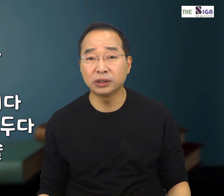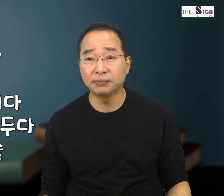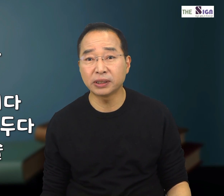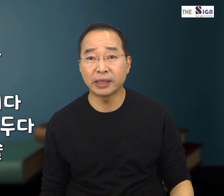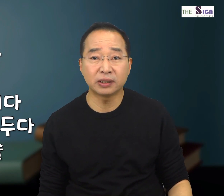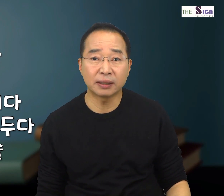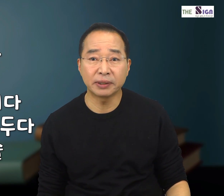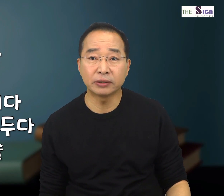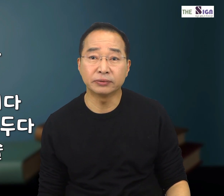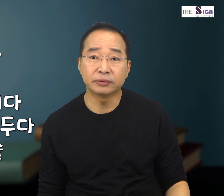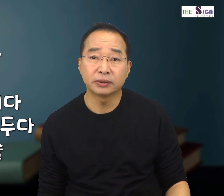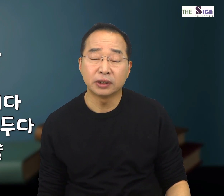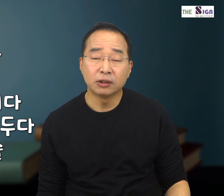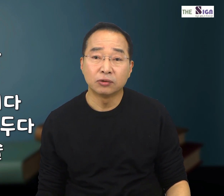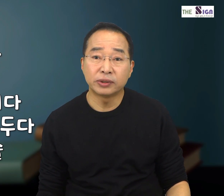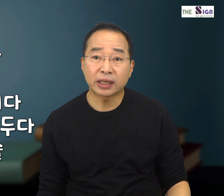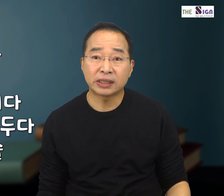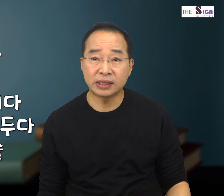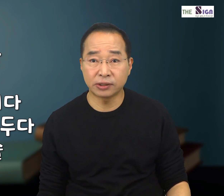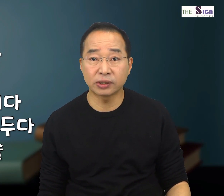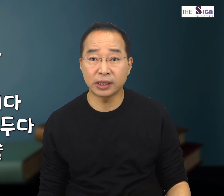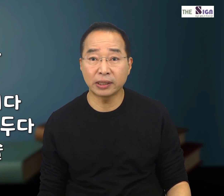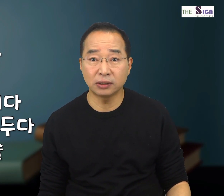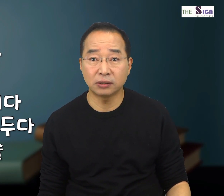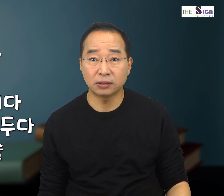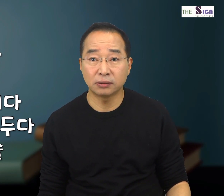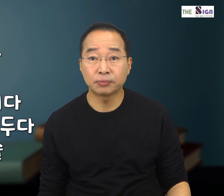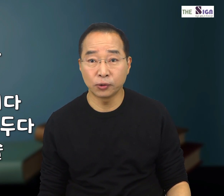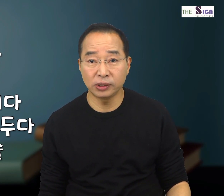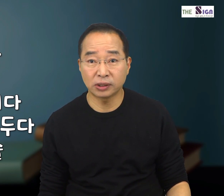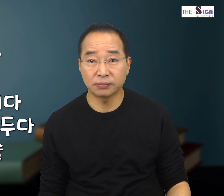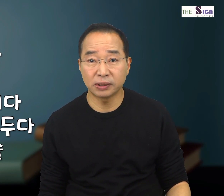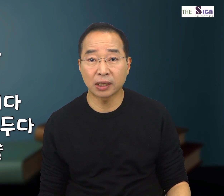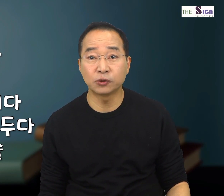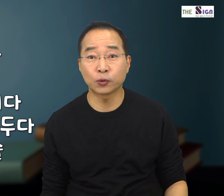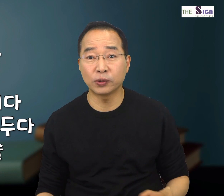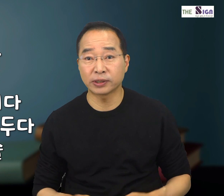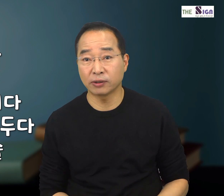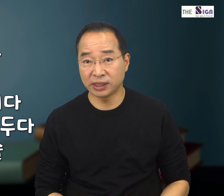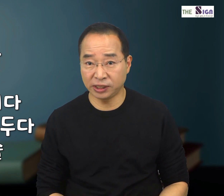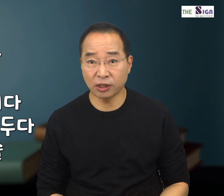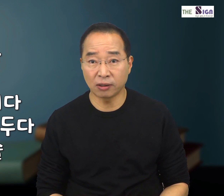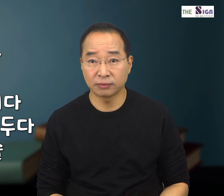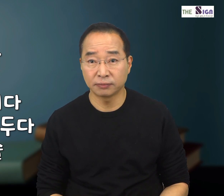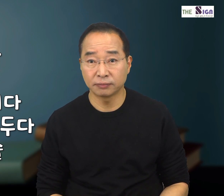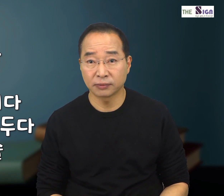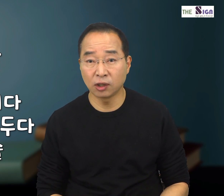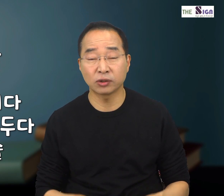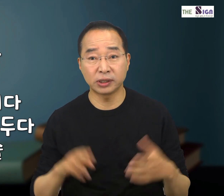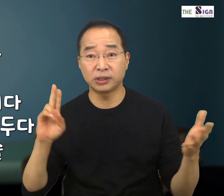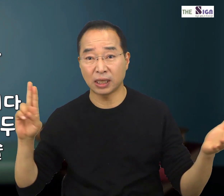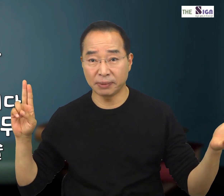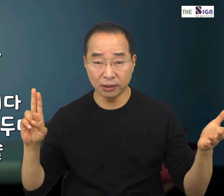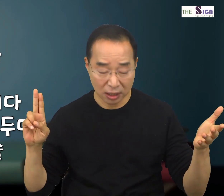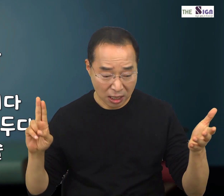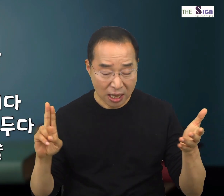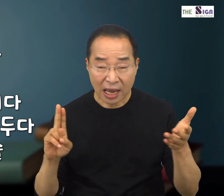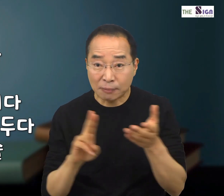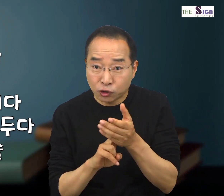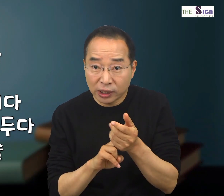의미가 있냐면 우리가 기적이라는 표현이 있습니다. 기독교에서 사용하는 기적. 그걸 어떻게 쓰냐면 감추기를